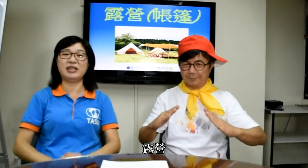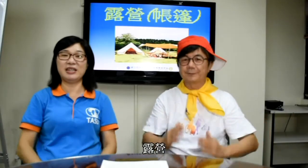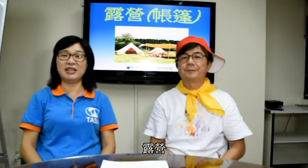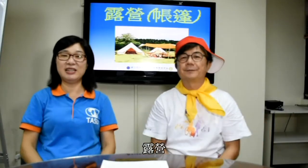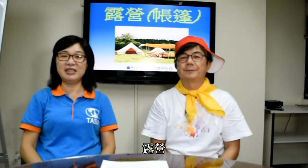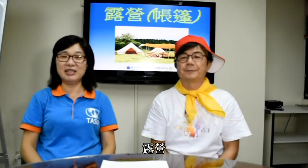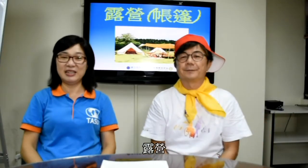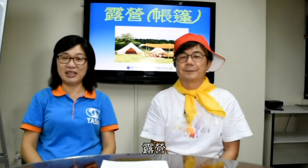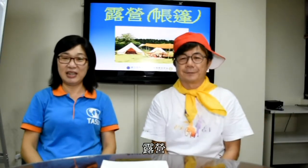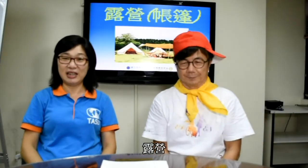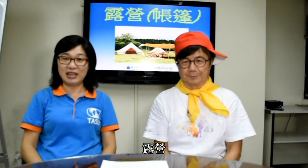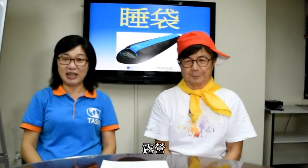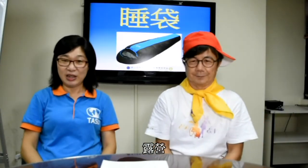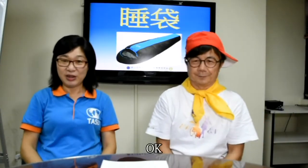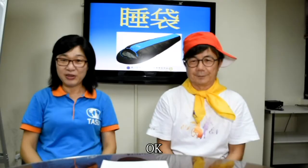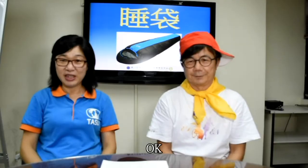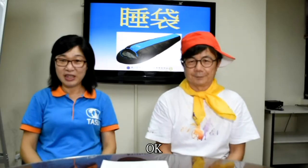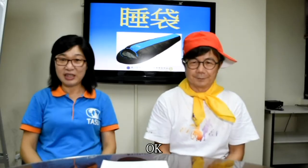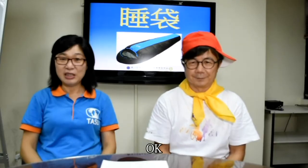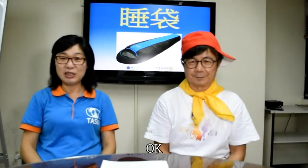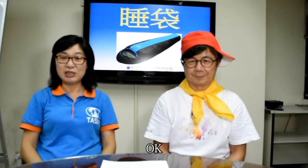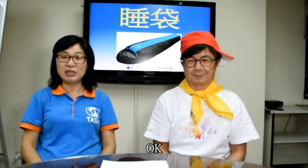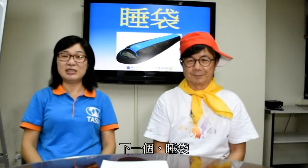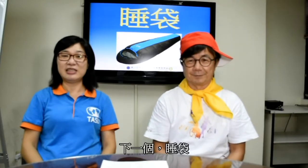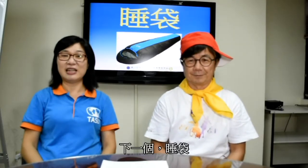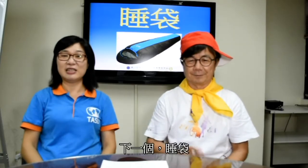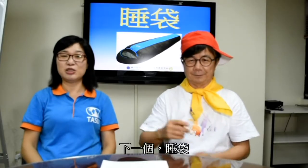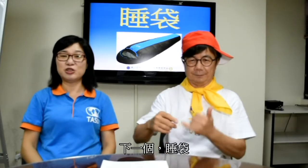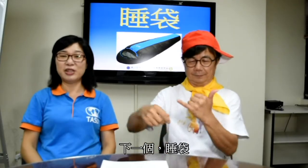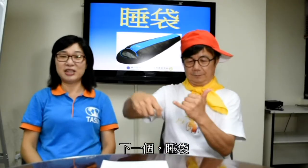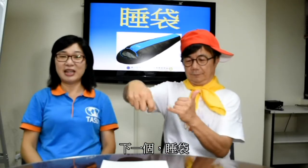露营 OK。 下一个睡袋，